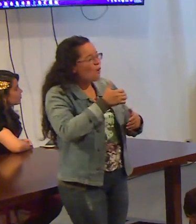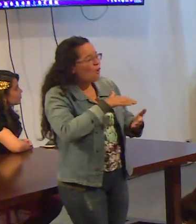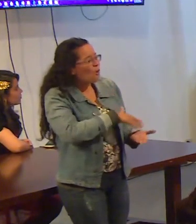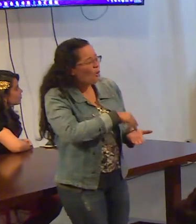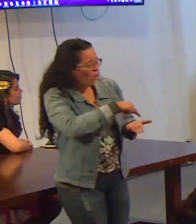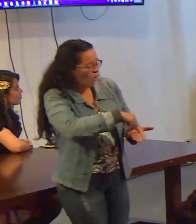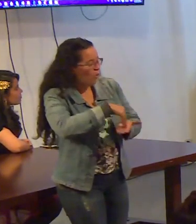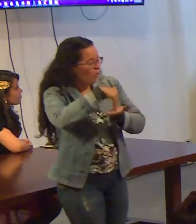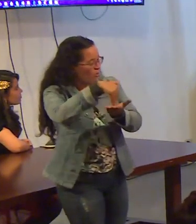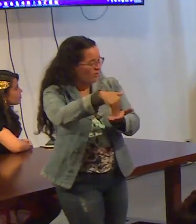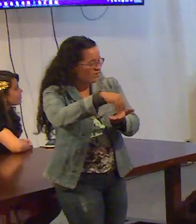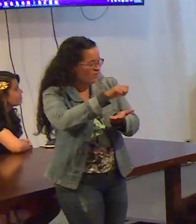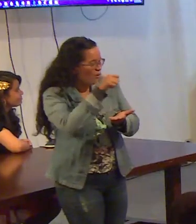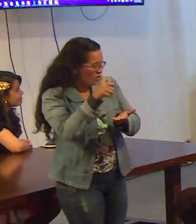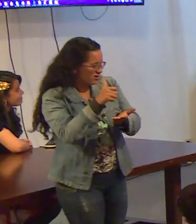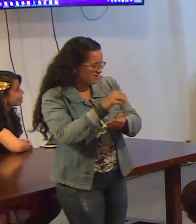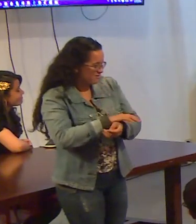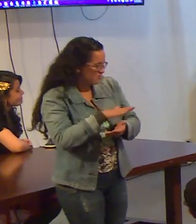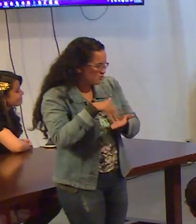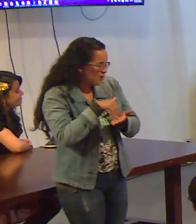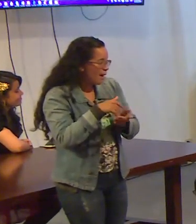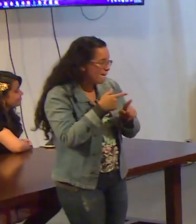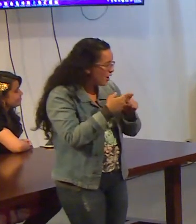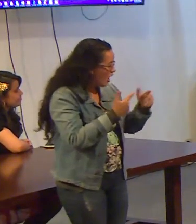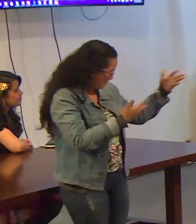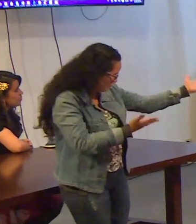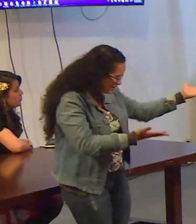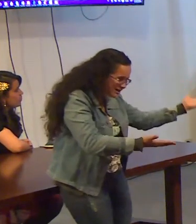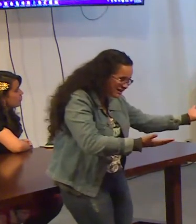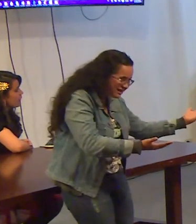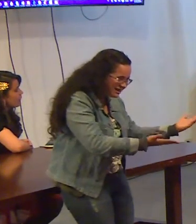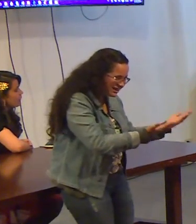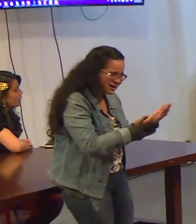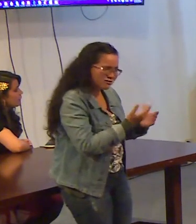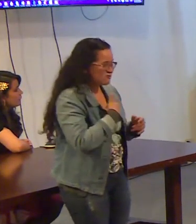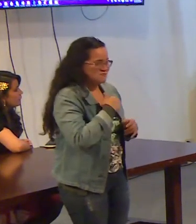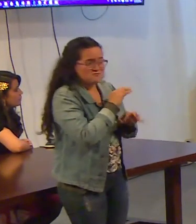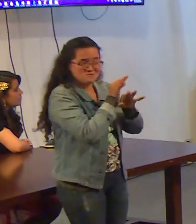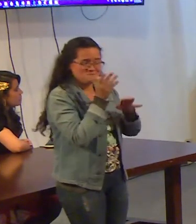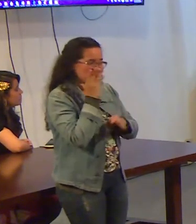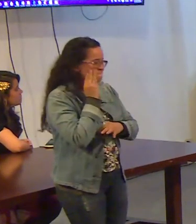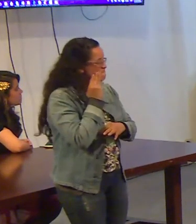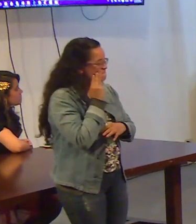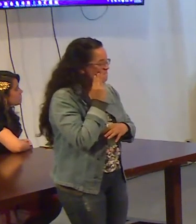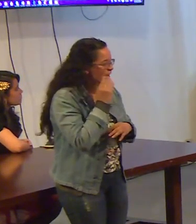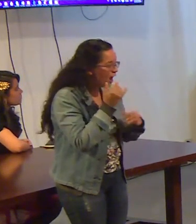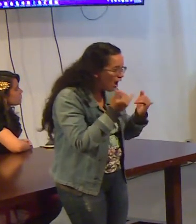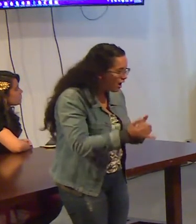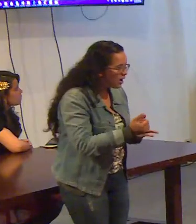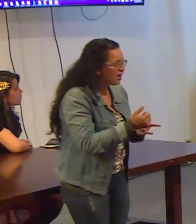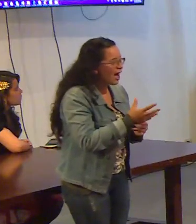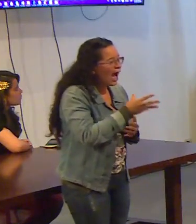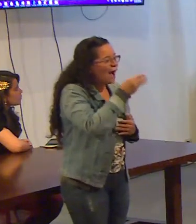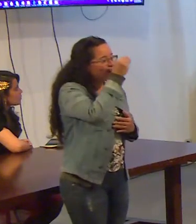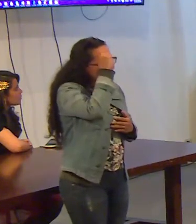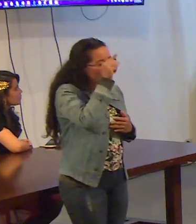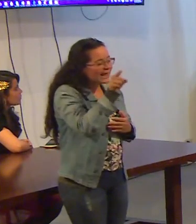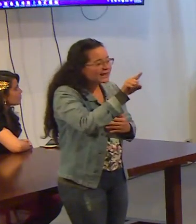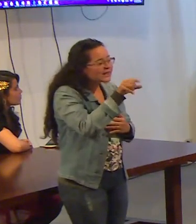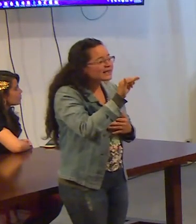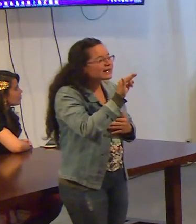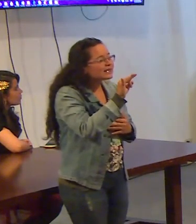decidí subirlos en esta locura porque tampoco lo había hecho nunca. Y fue aprender a sistematizar lo que uno